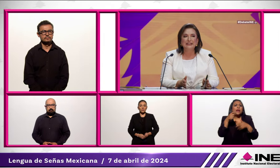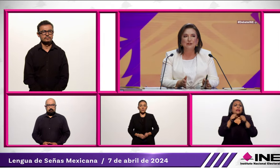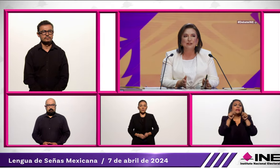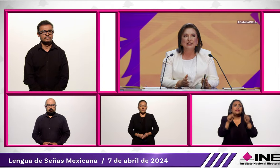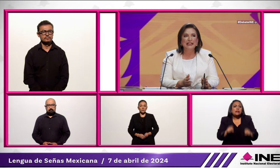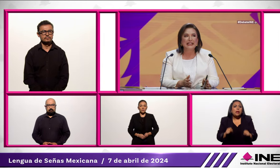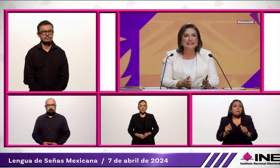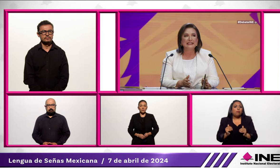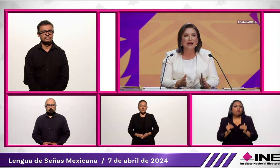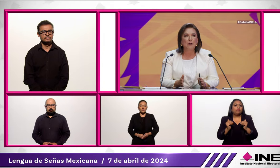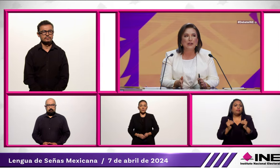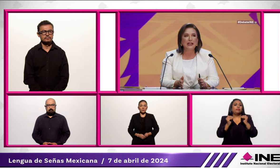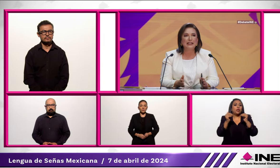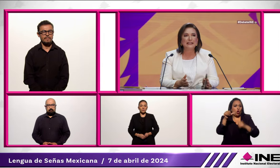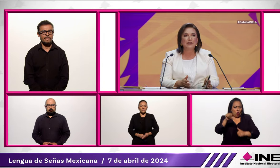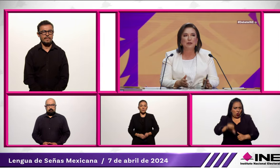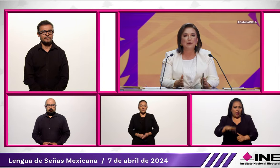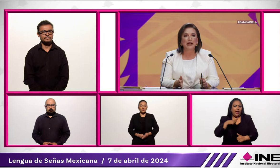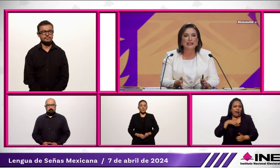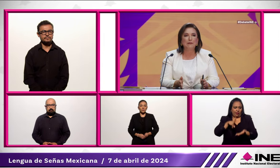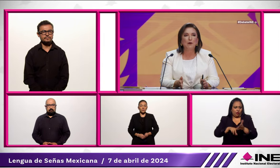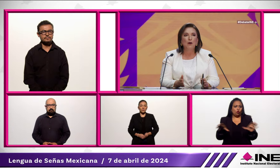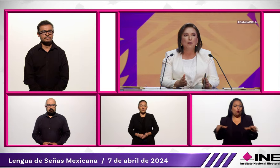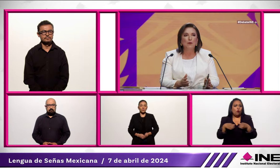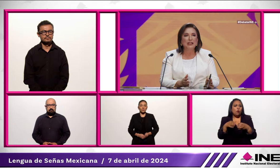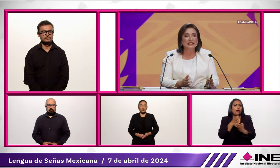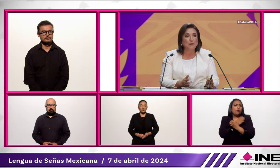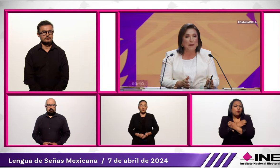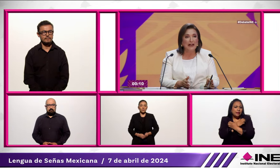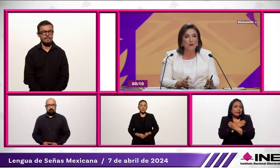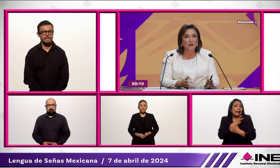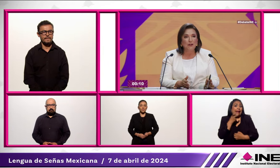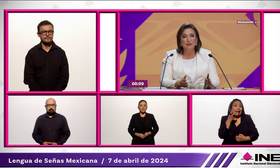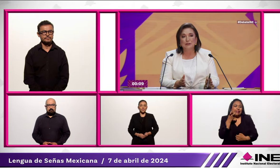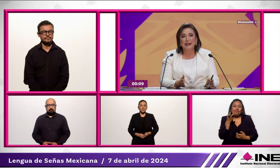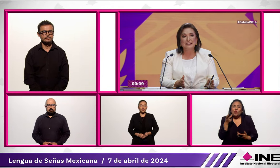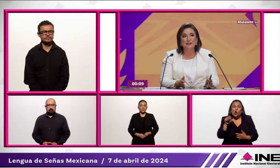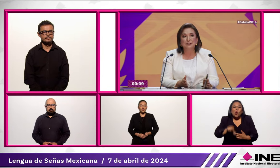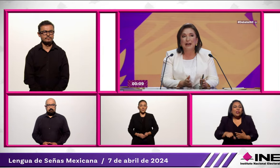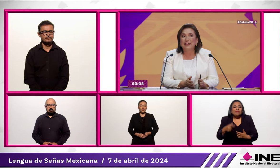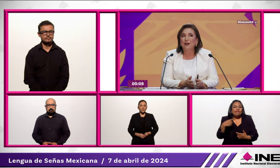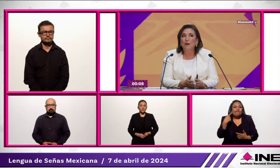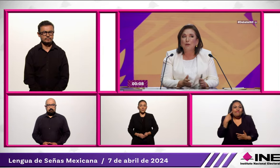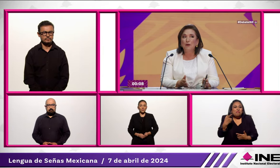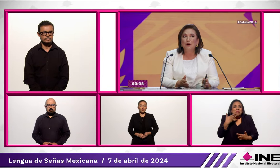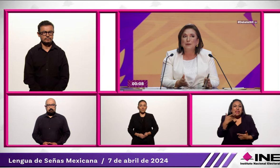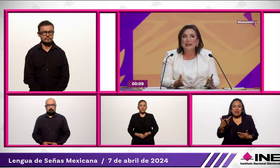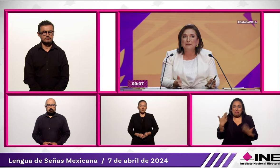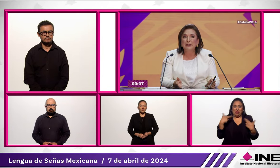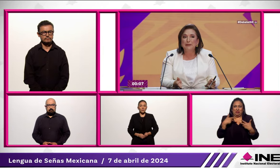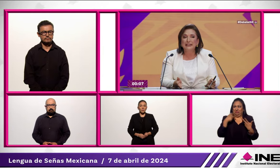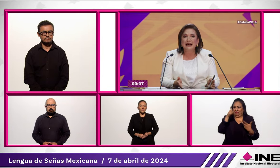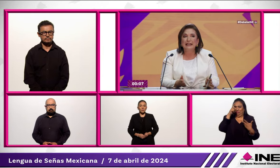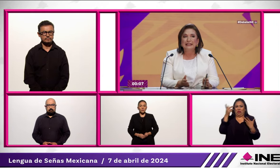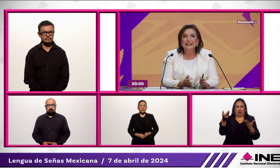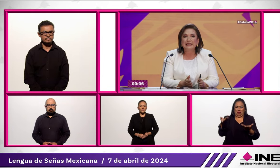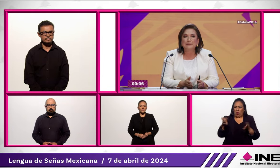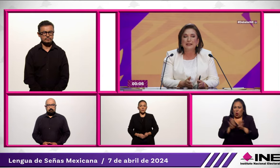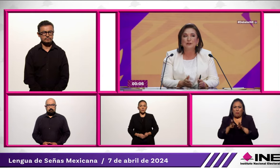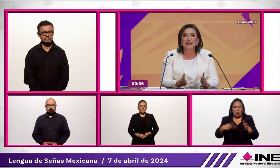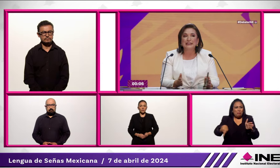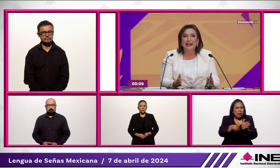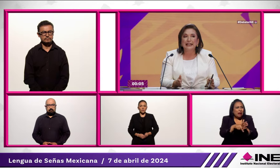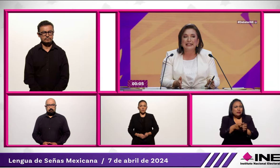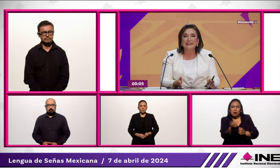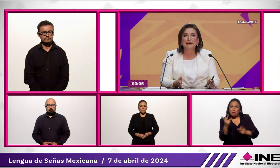de ascensos que existe hoy en el sector educativo, porque es opaco, los maestros no saben cómo obtienen una plaza